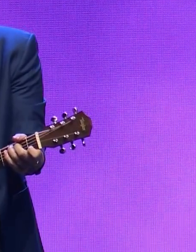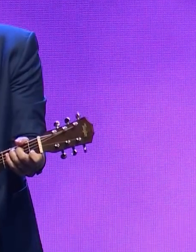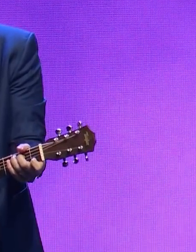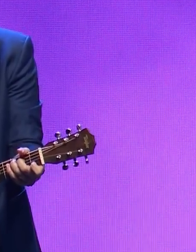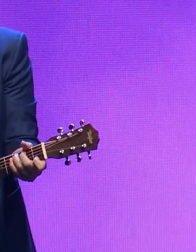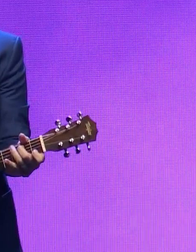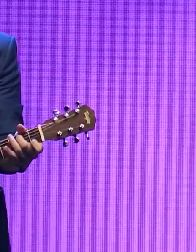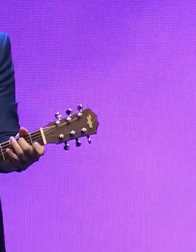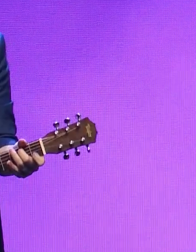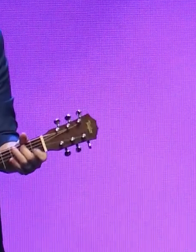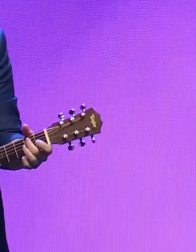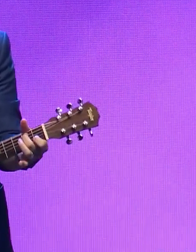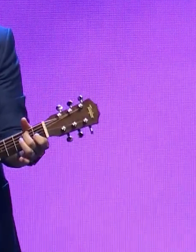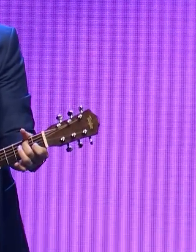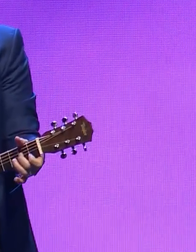memulihkan hati,